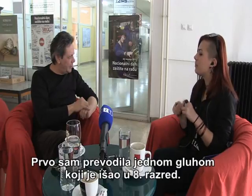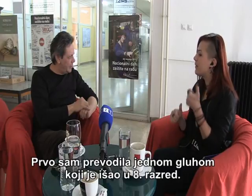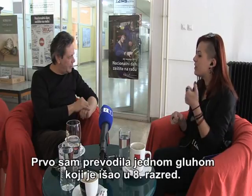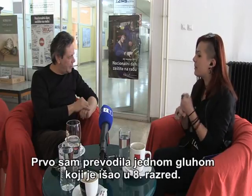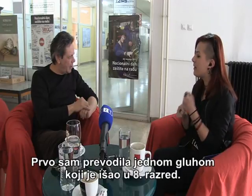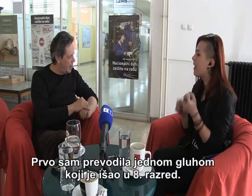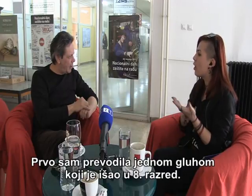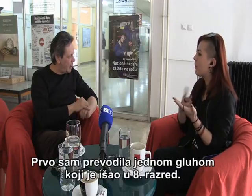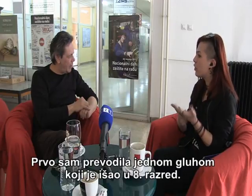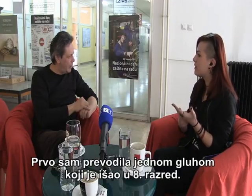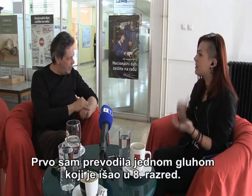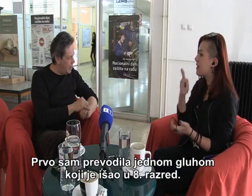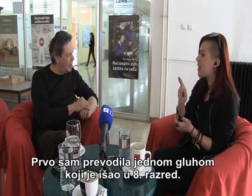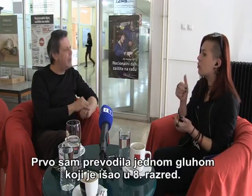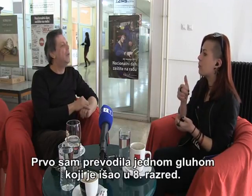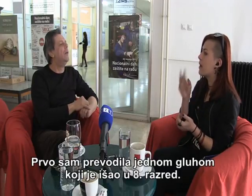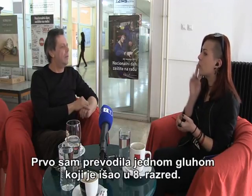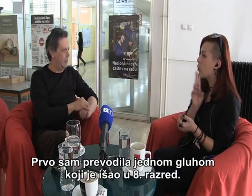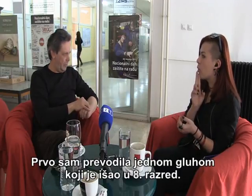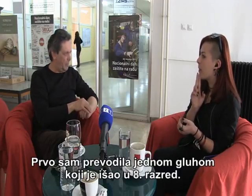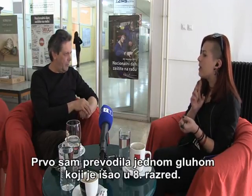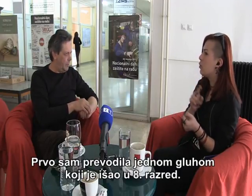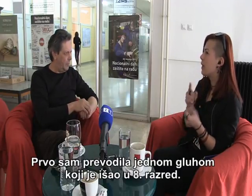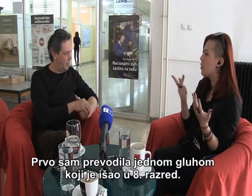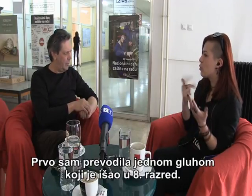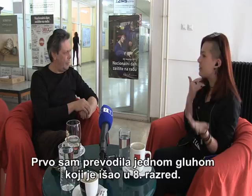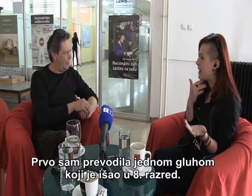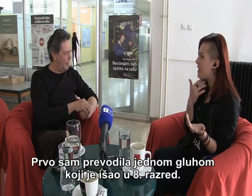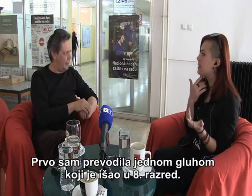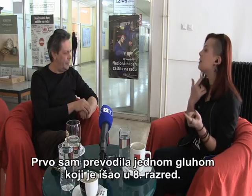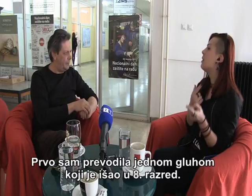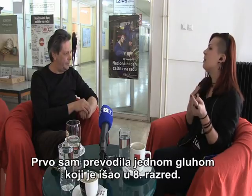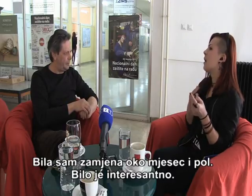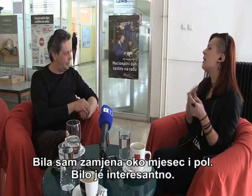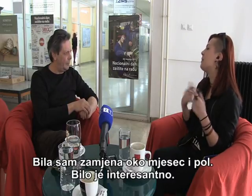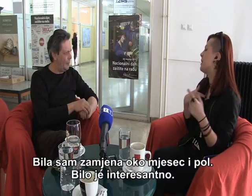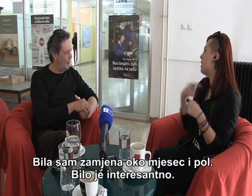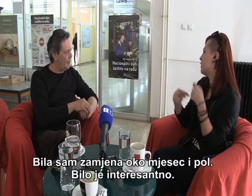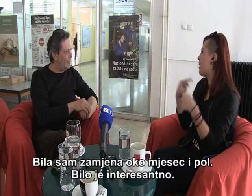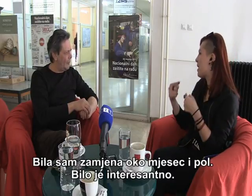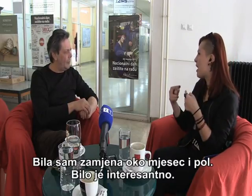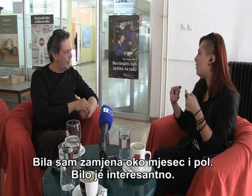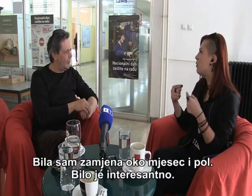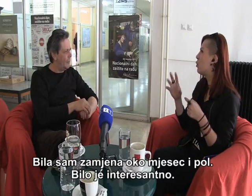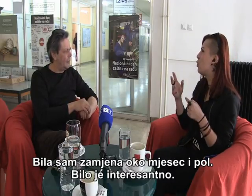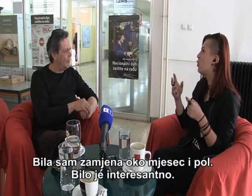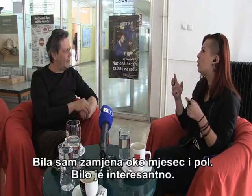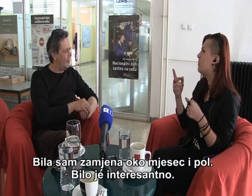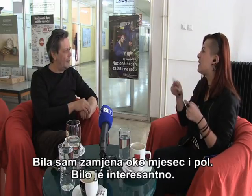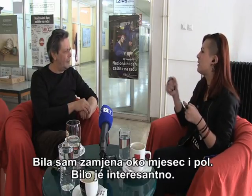prvo sam radila kao prevoditelj jednome gluhome. On je bio usmjeratelj. A ja sam bila tamo Damljena, oko mjeseci